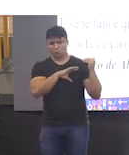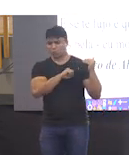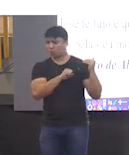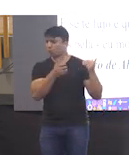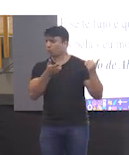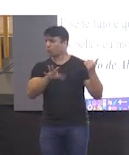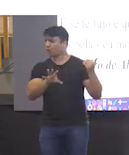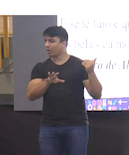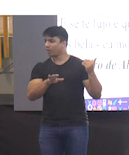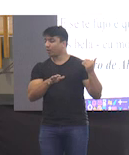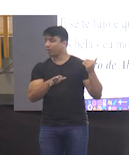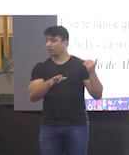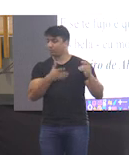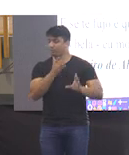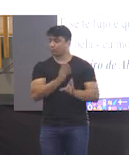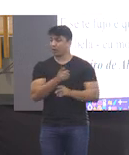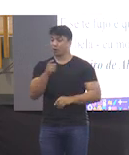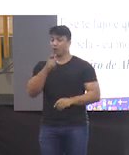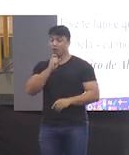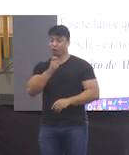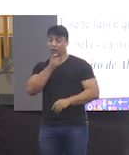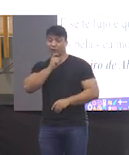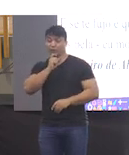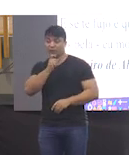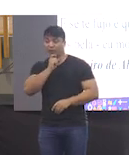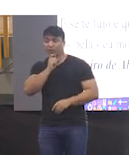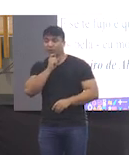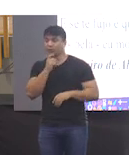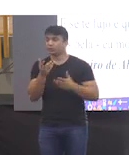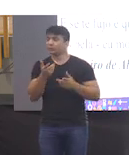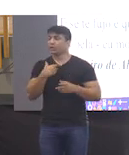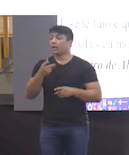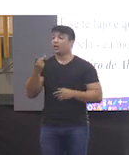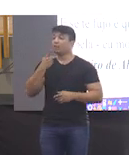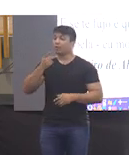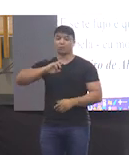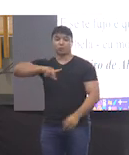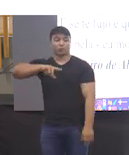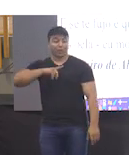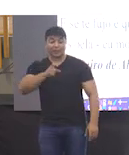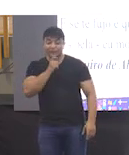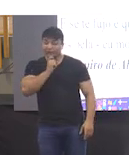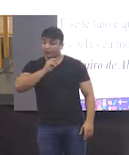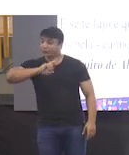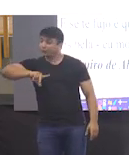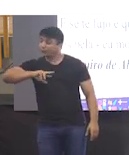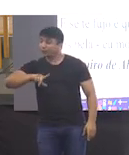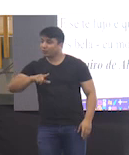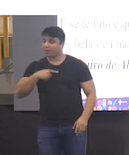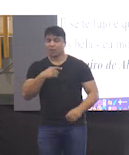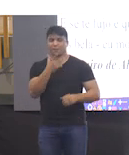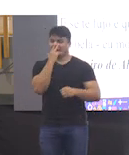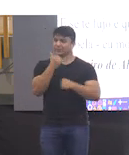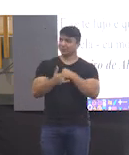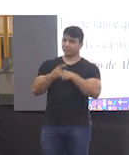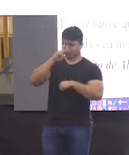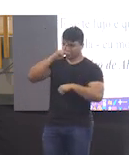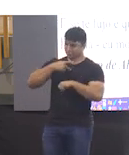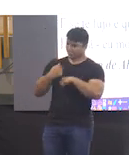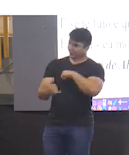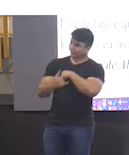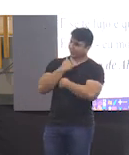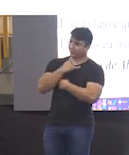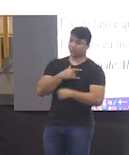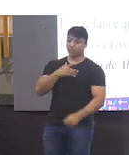dela, que ele é frio. E aí ele diz que não. Como te enganas?